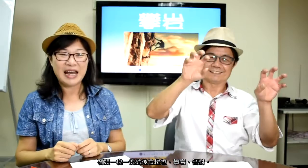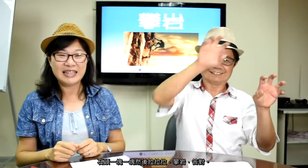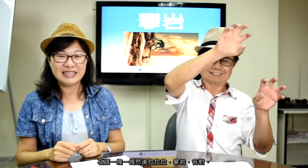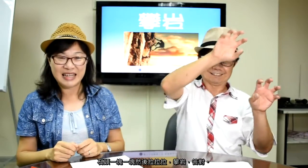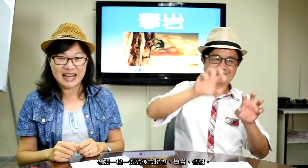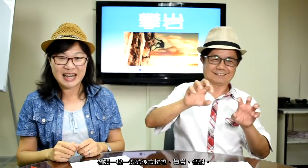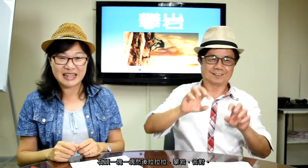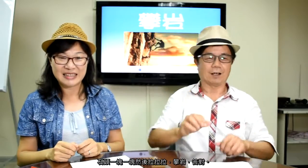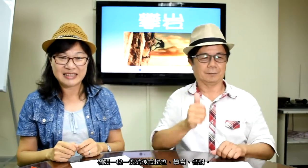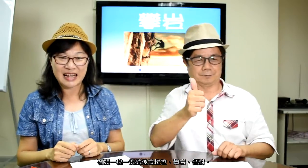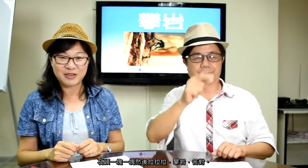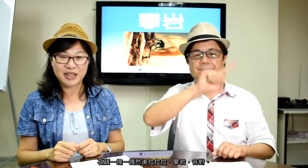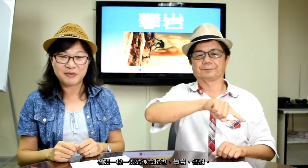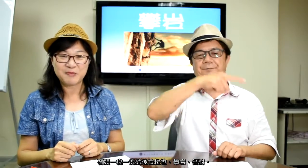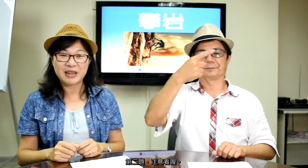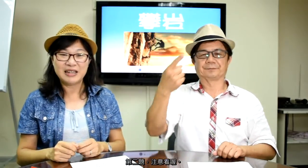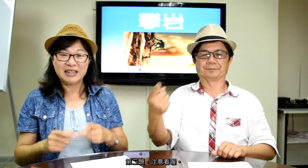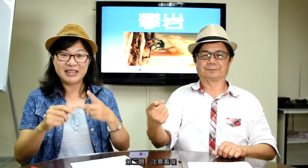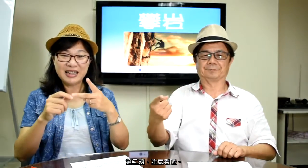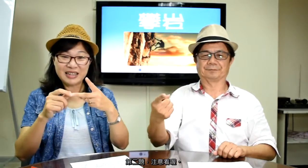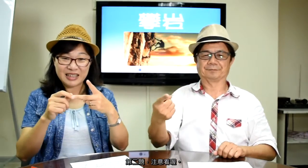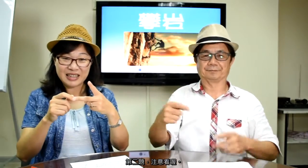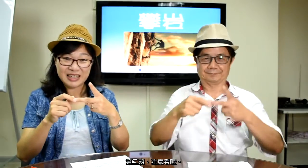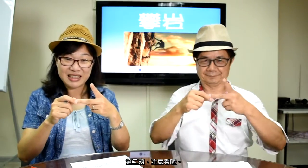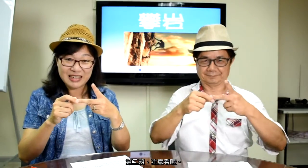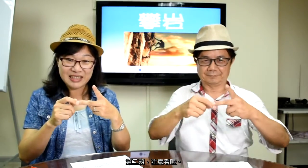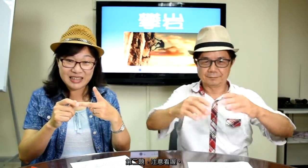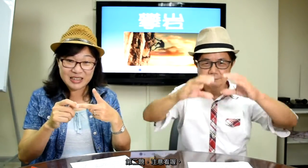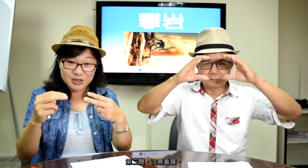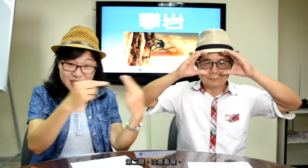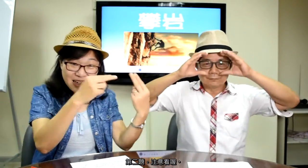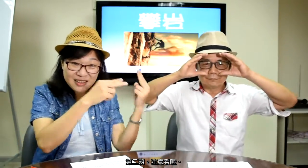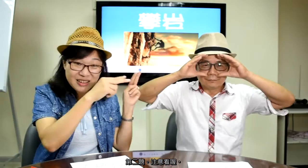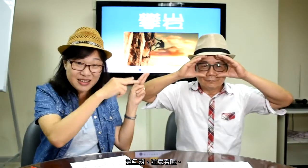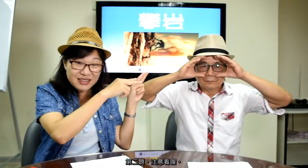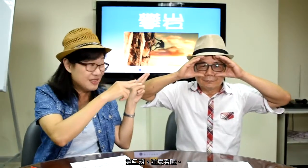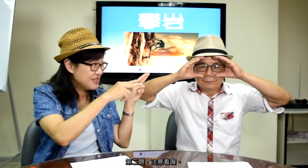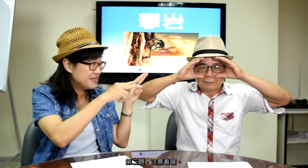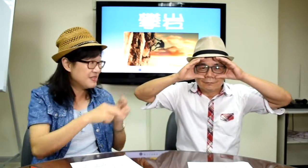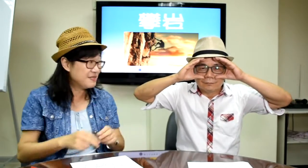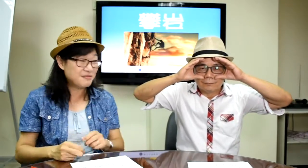攀岩，答对。第二题，注意看哦。